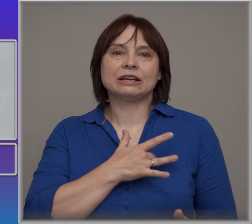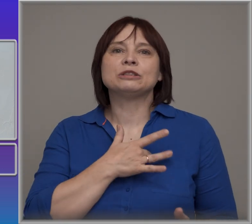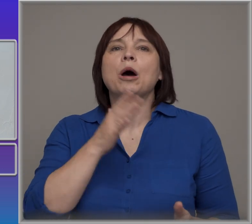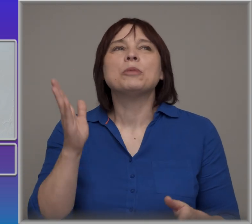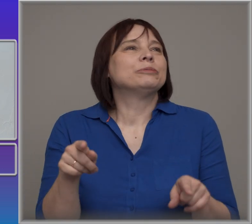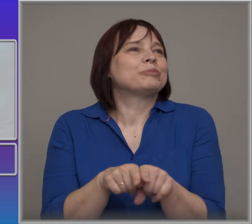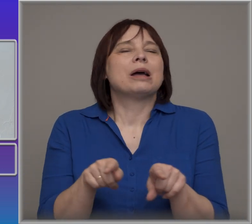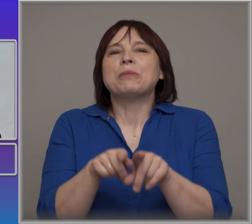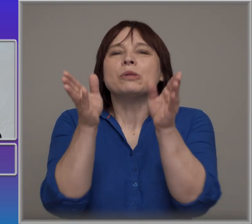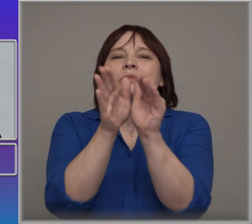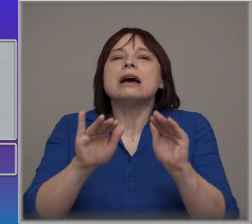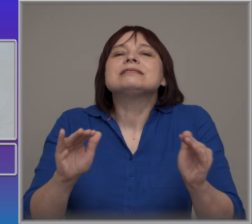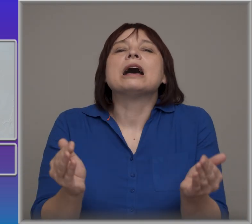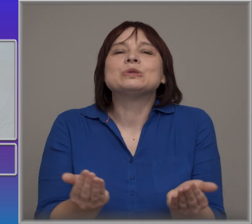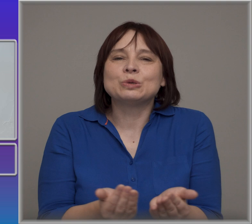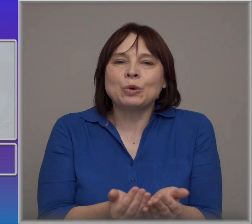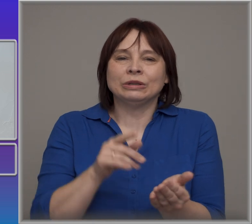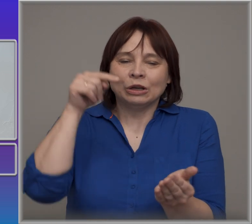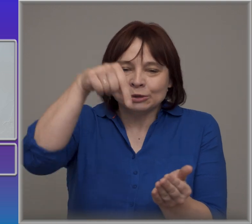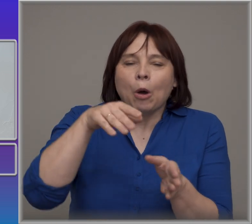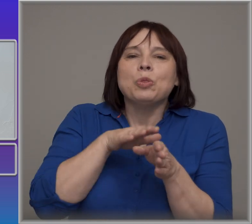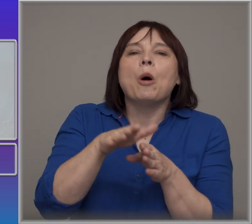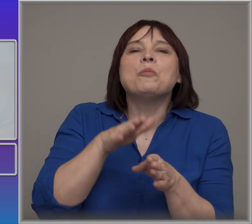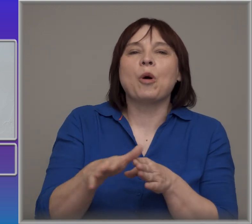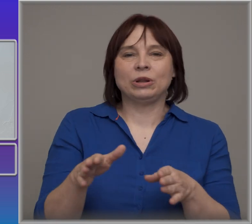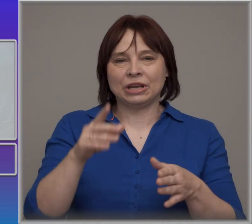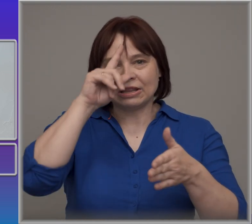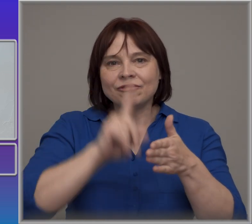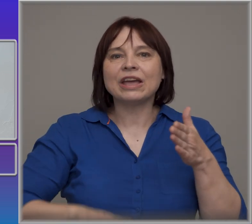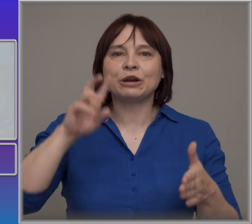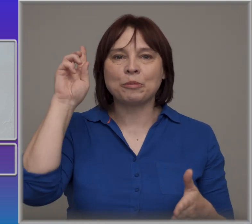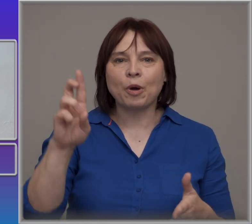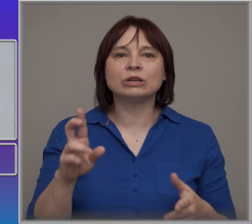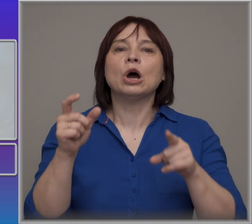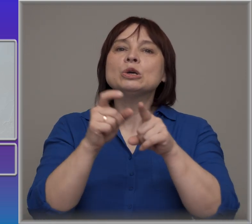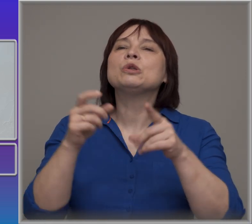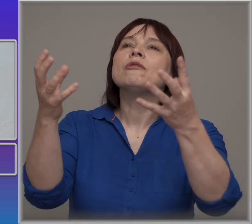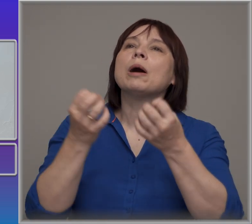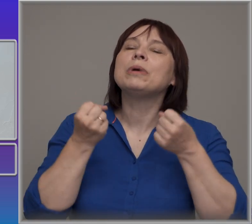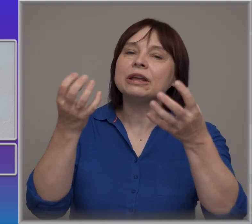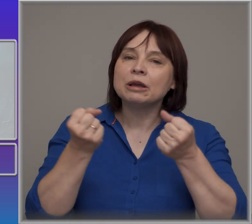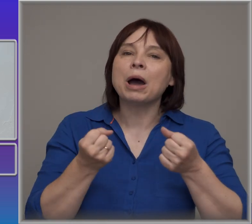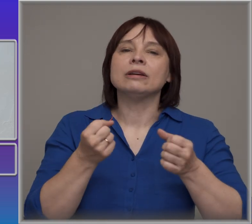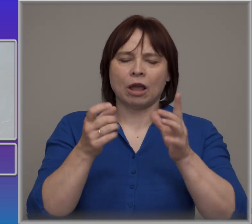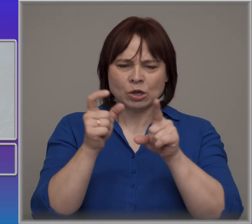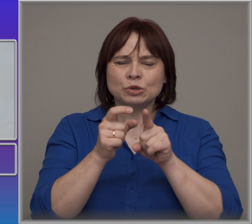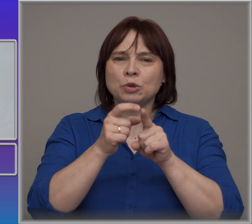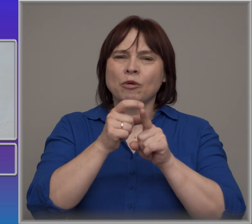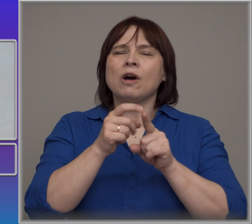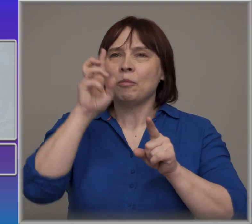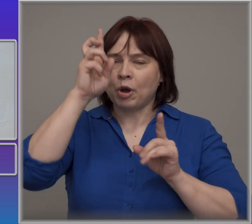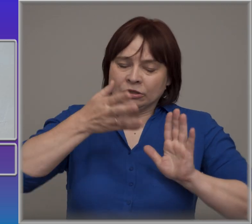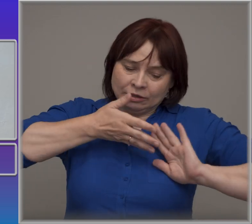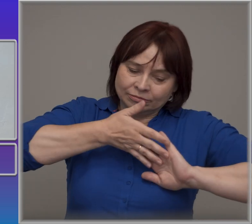сосудами, Господь, которые верою Божие все это слово принимают, и это становится жизнью для каждого из нас.